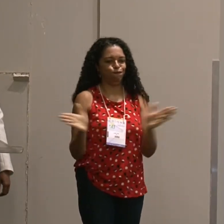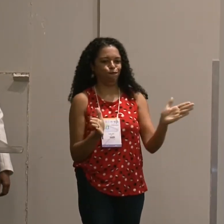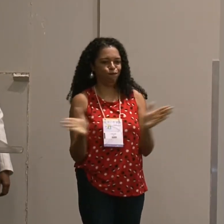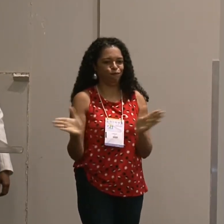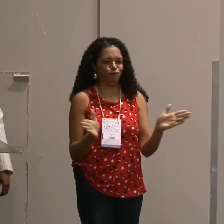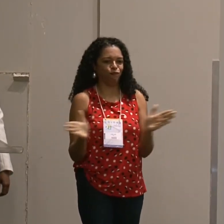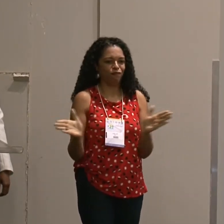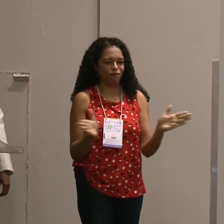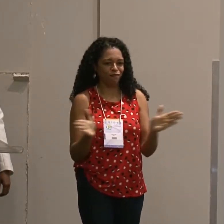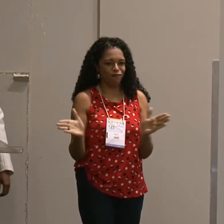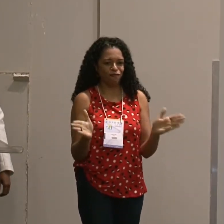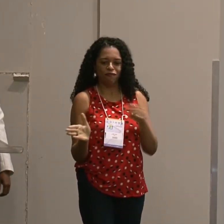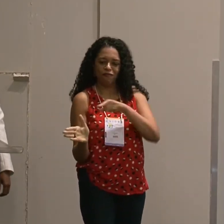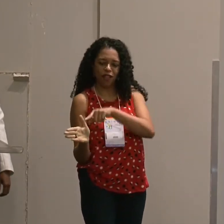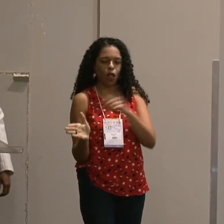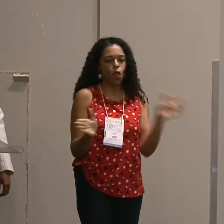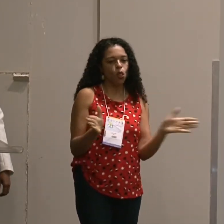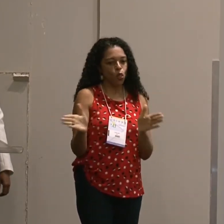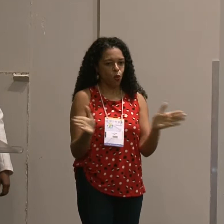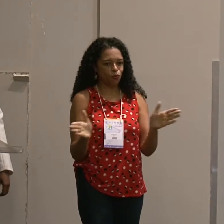parece que a questão da acessibilidade